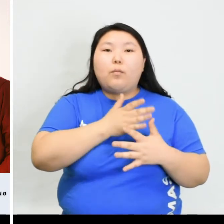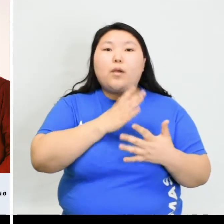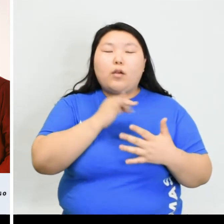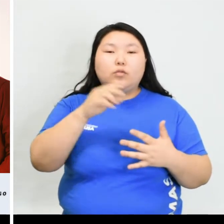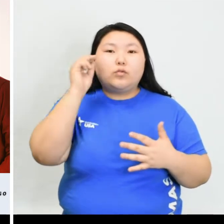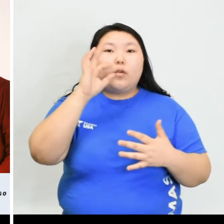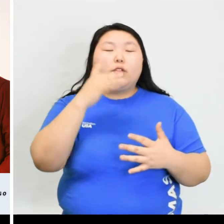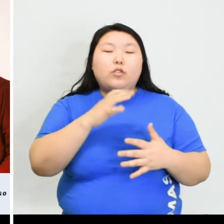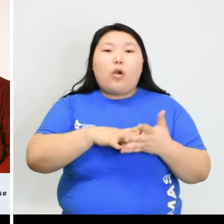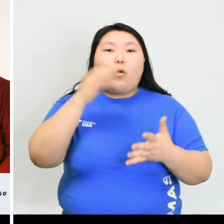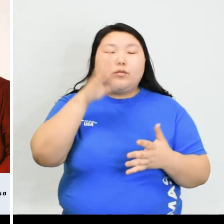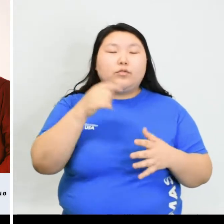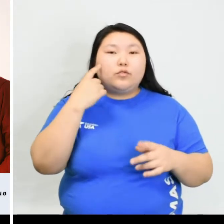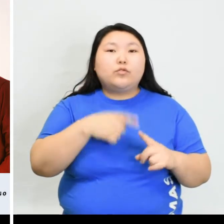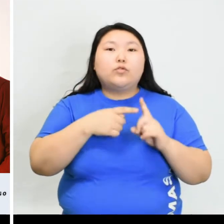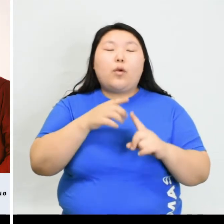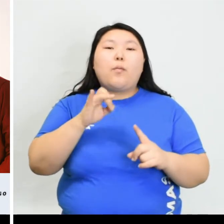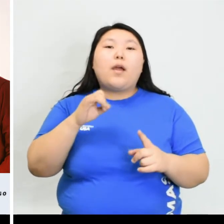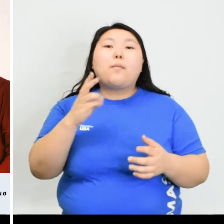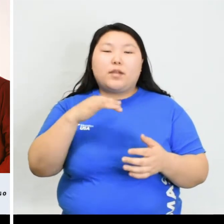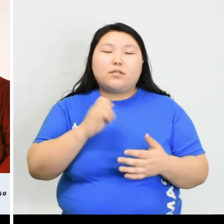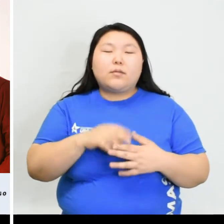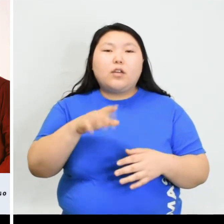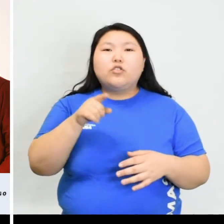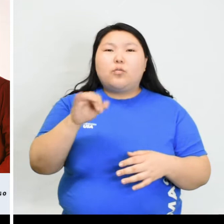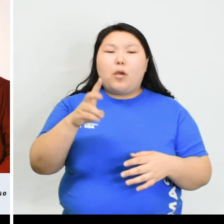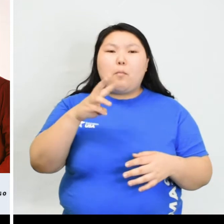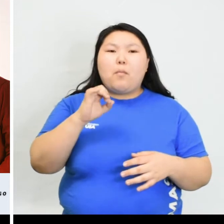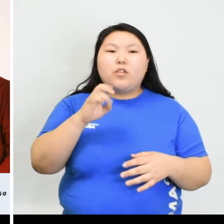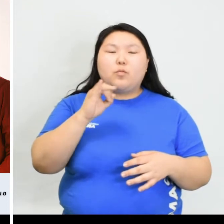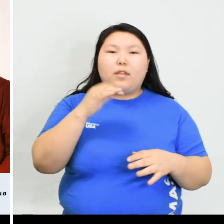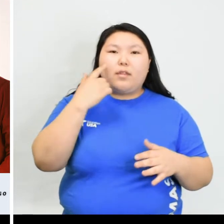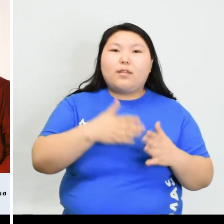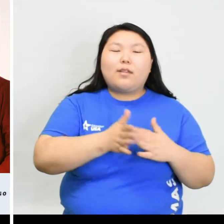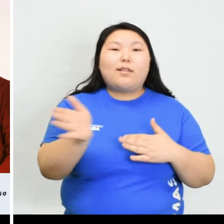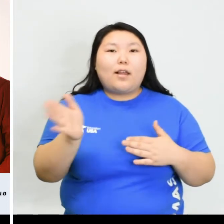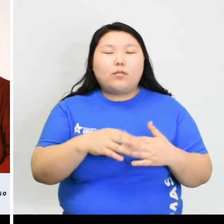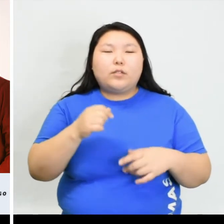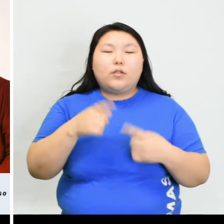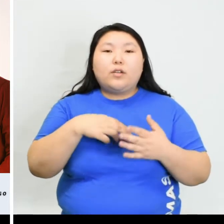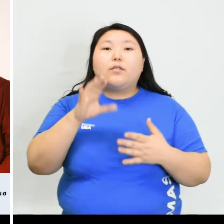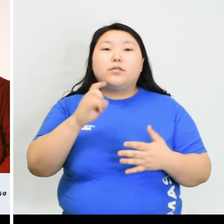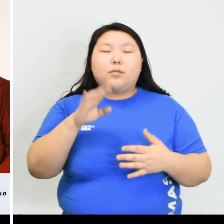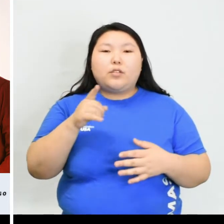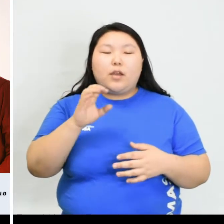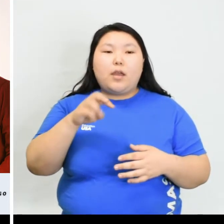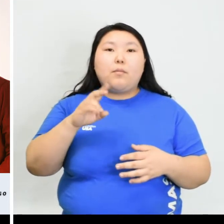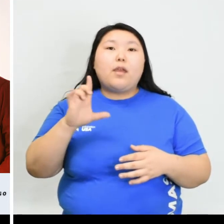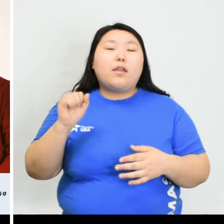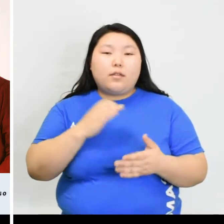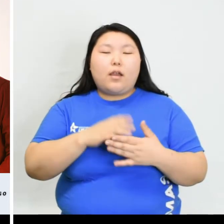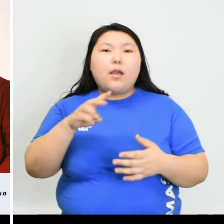дээшгээ өгсөж байгаа сурагчдын оюутнуудын зориулсан програм байсан юм а. Чи бол жоохон менежмент тал руугаа тэр нэг явцсан болохоор